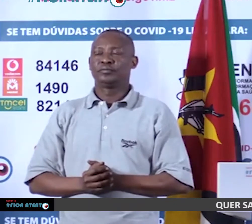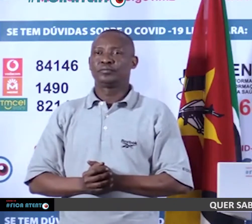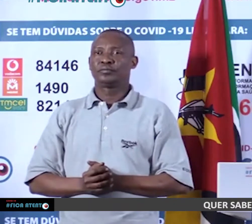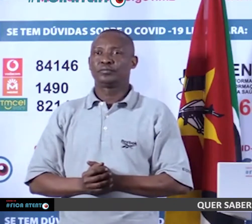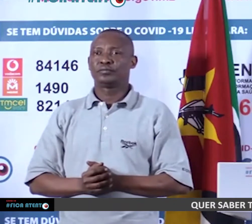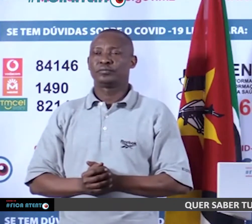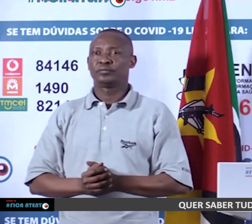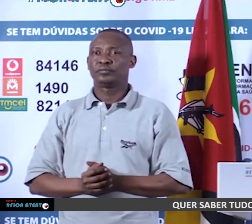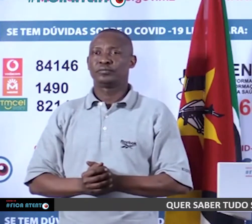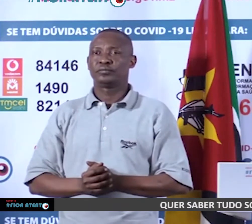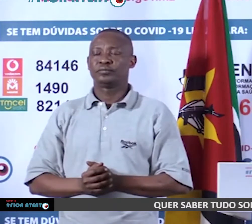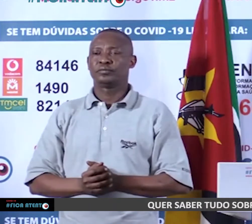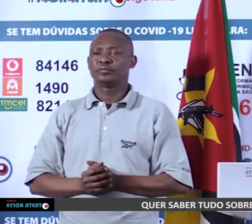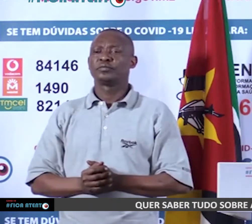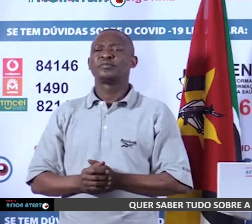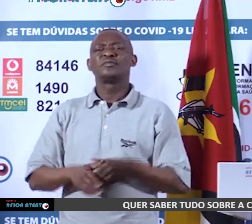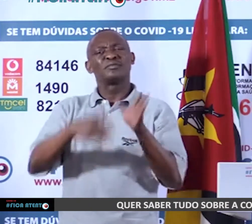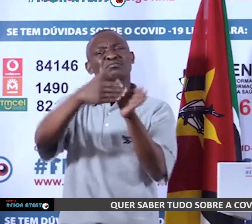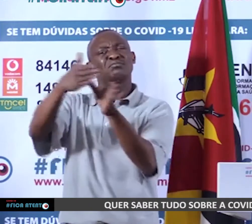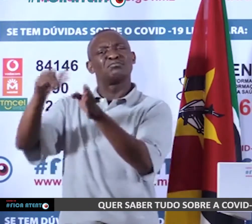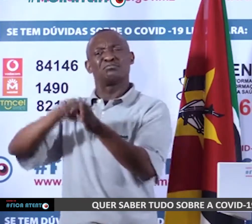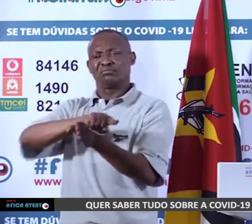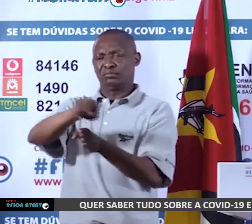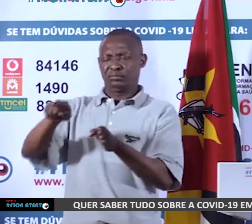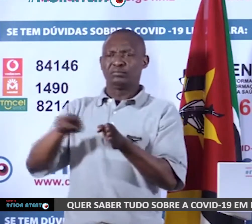Em termos de descrição,